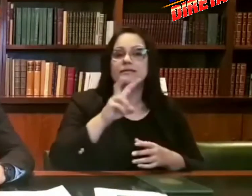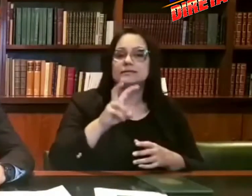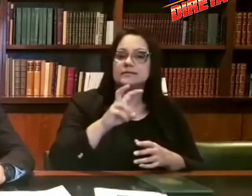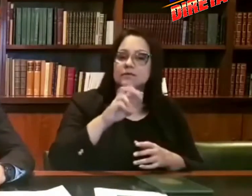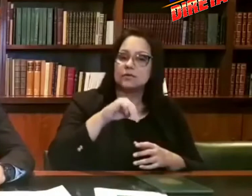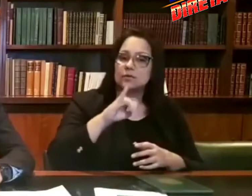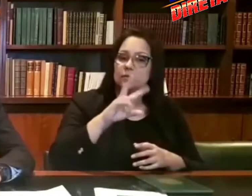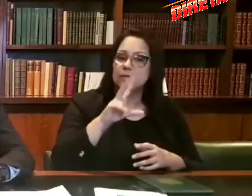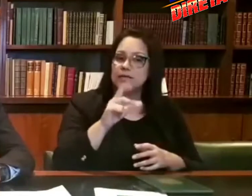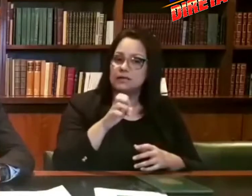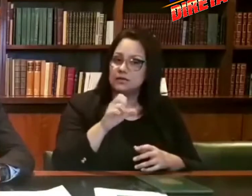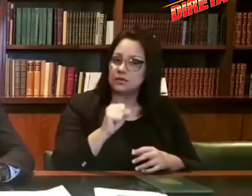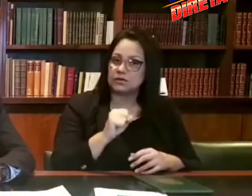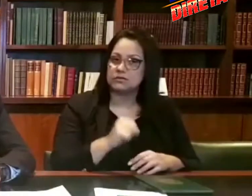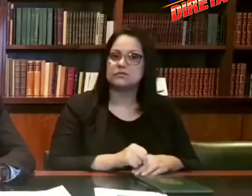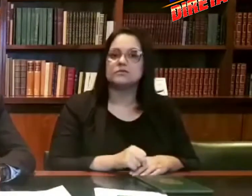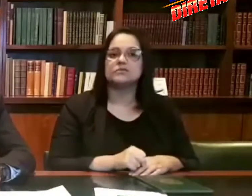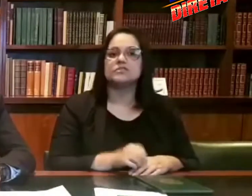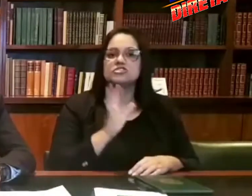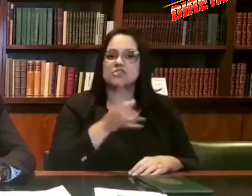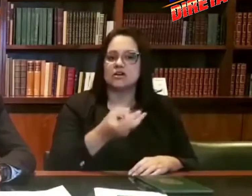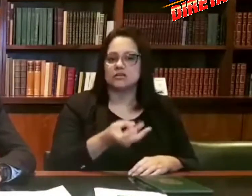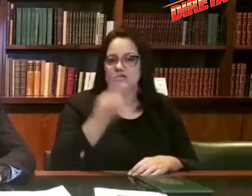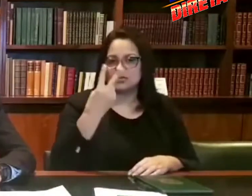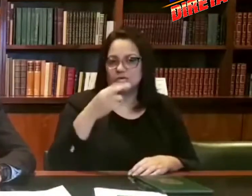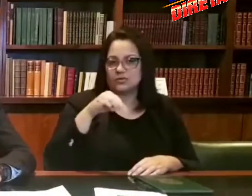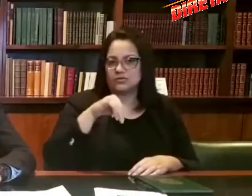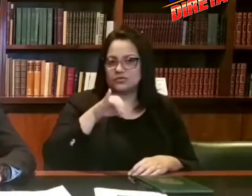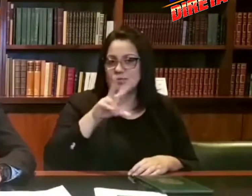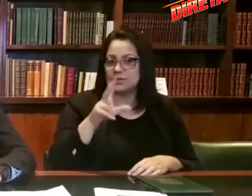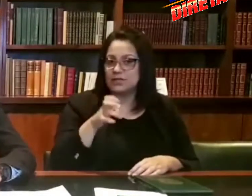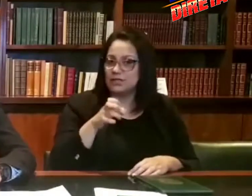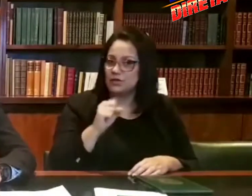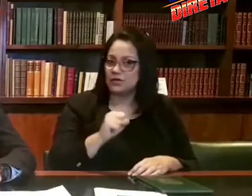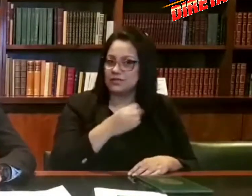esse... 2 milhões e 300.